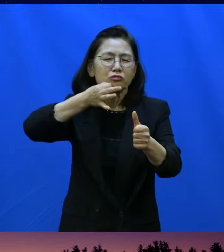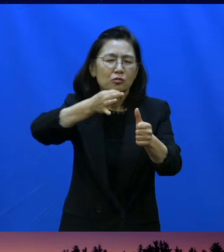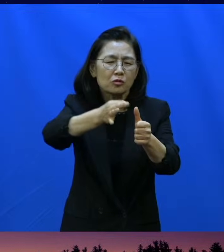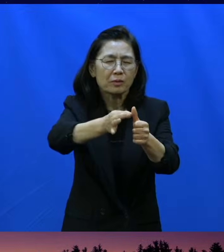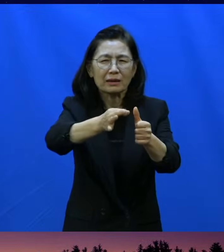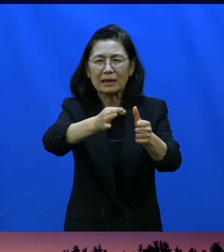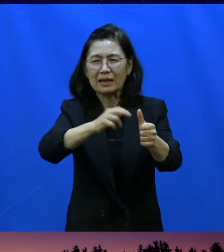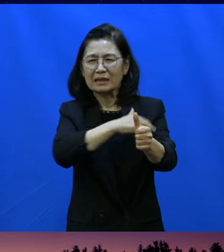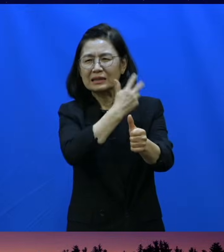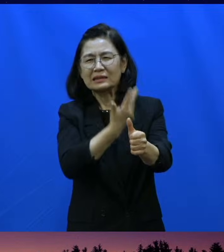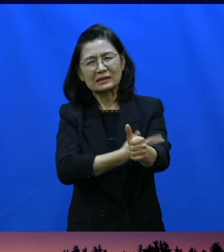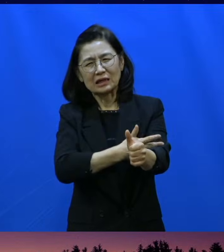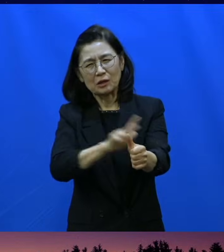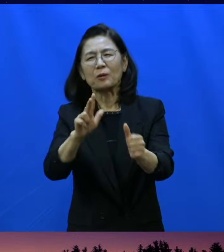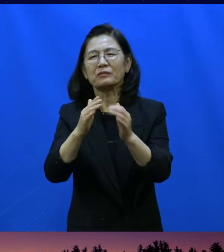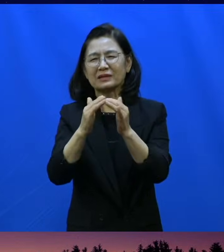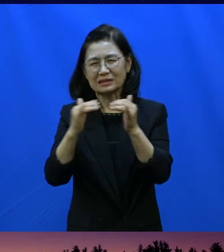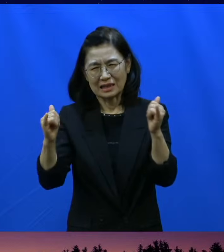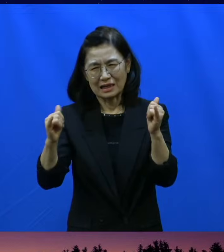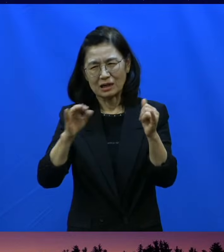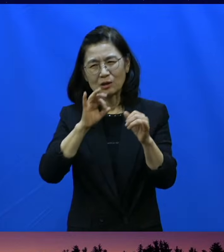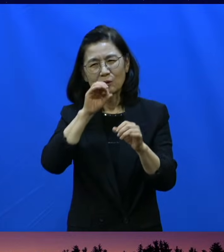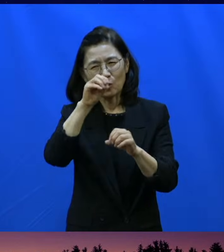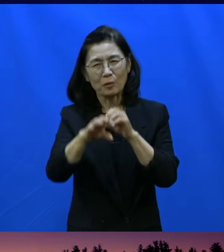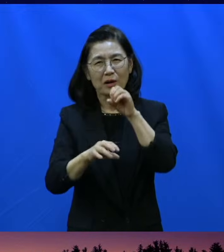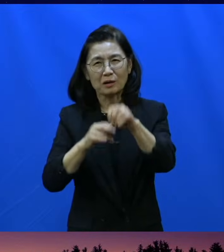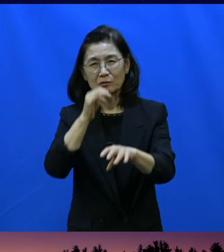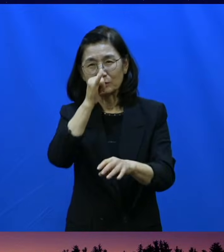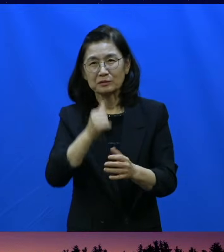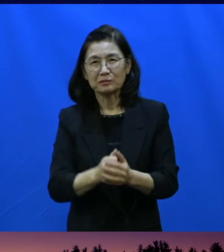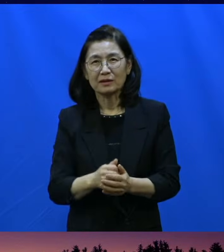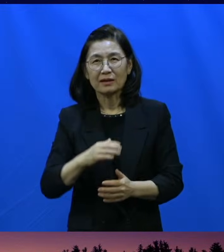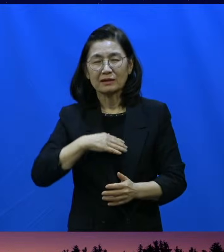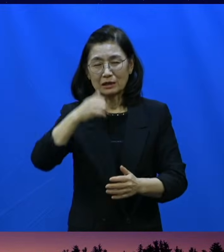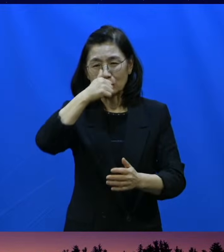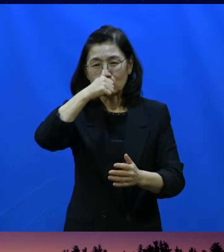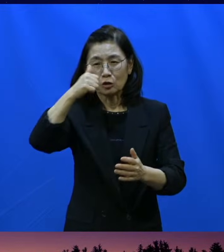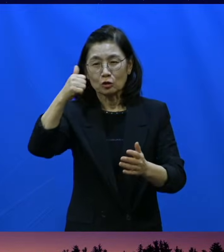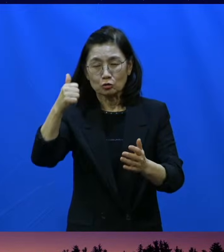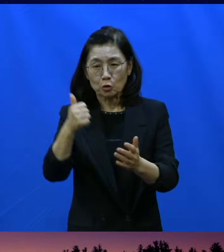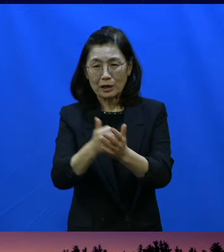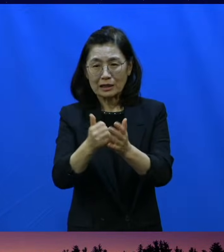다른 데서는 또 뭐라고 그러죠? 나는 죄인 중에 괴수다, 그렇게 얘기를 해요.